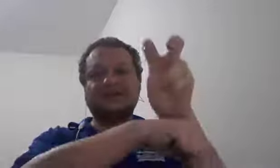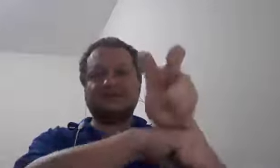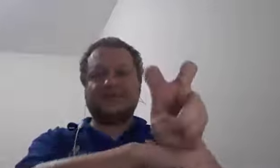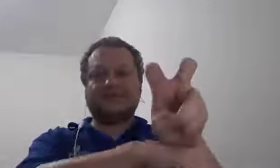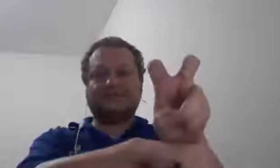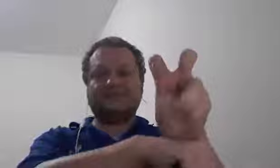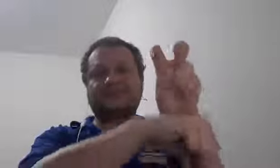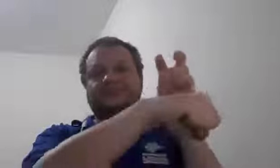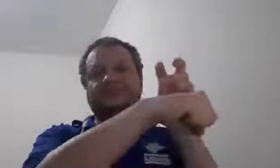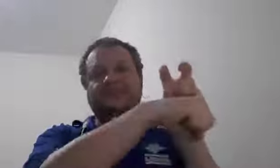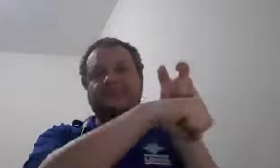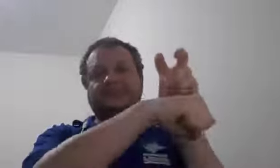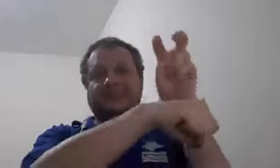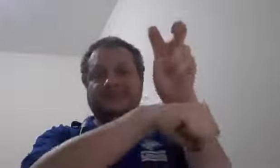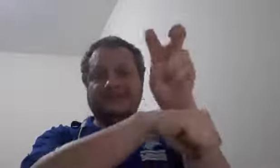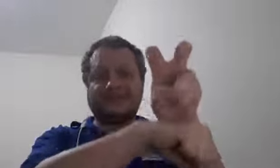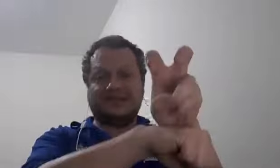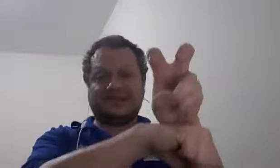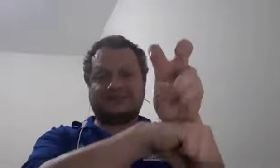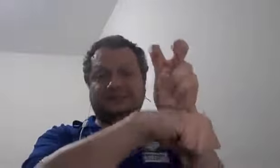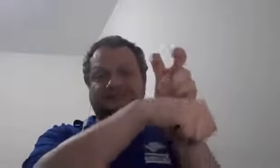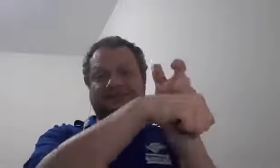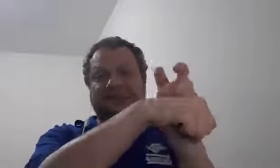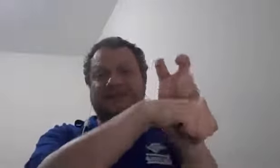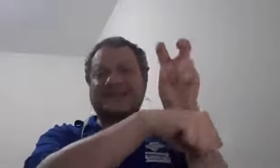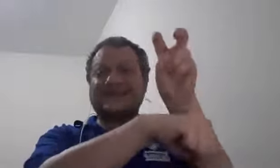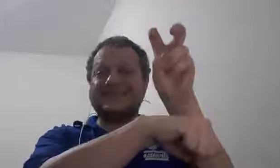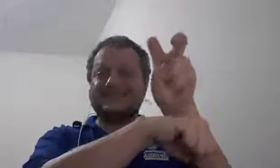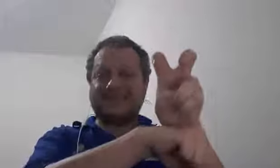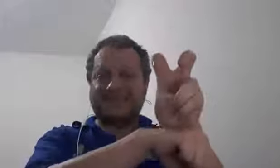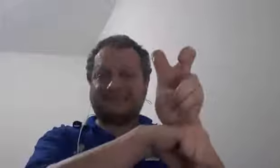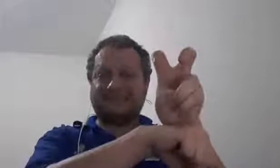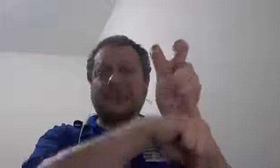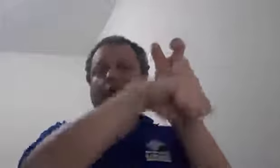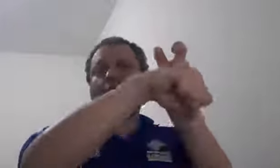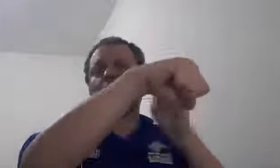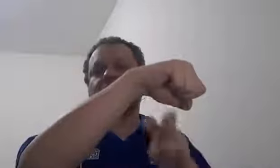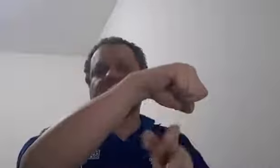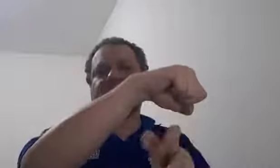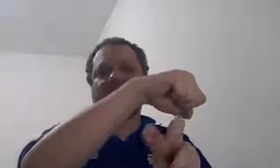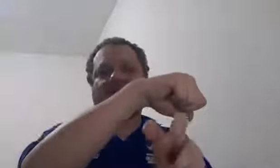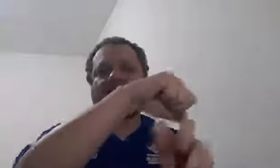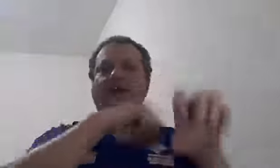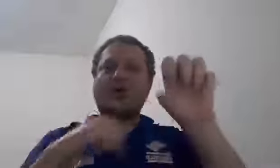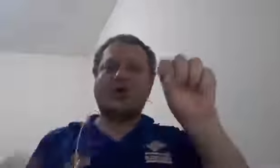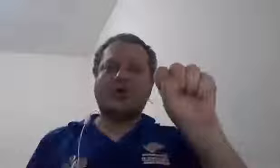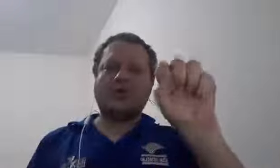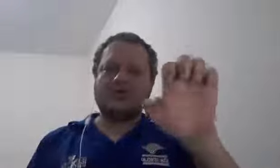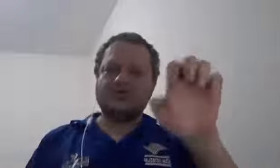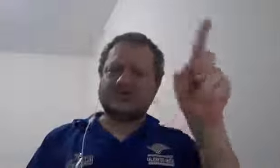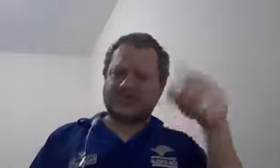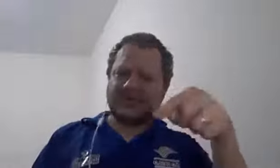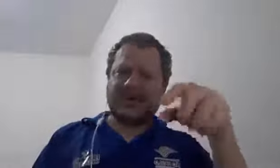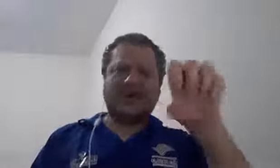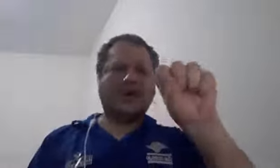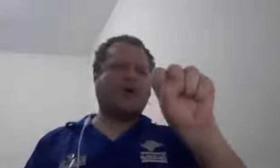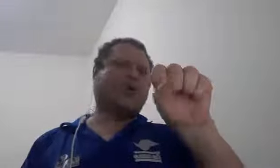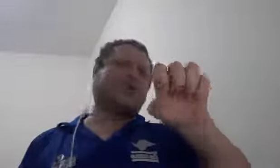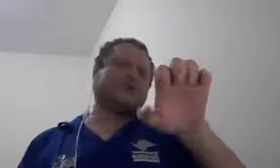Sé. Sé. Sé. Ou Sé, ou Sé, ou